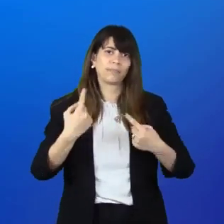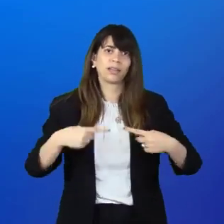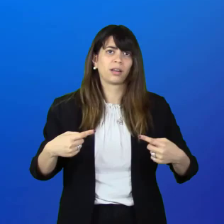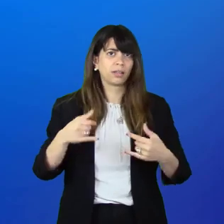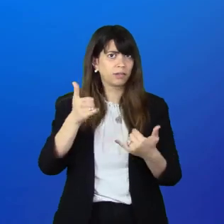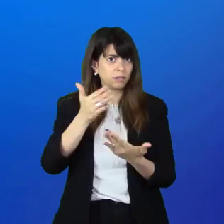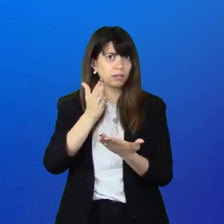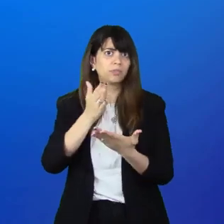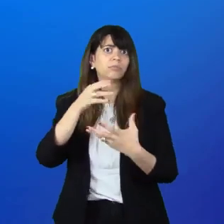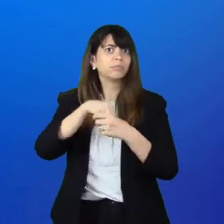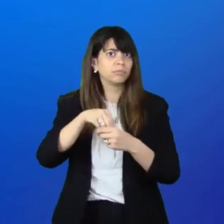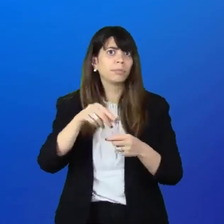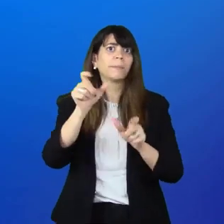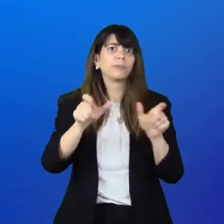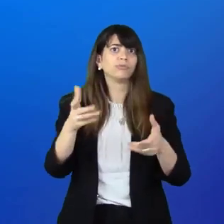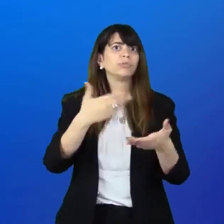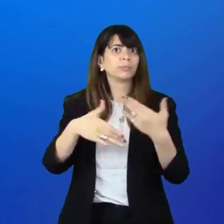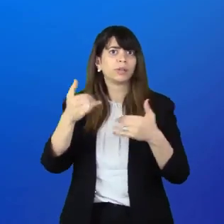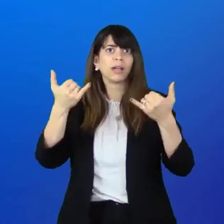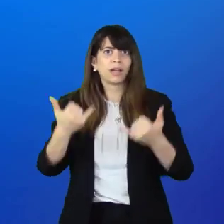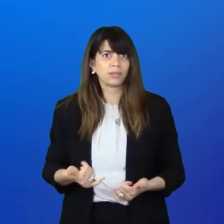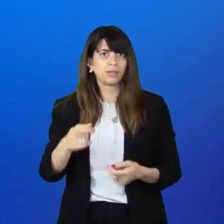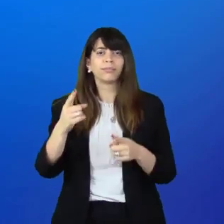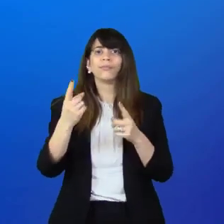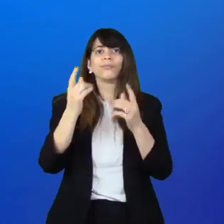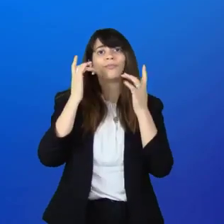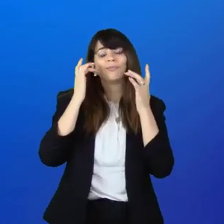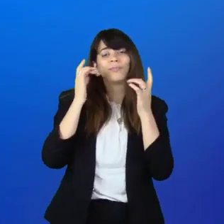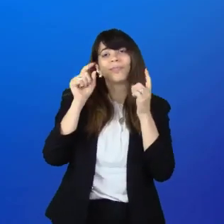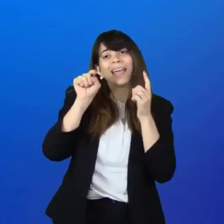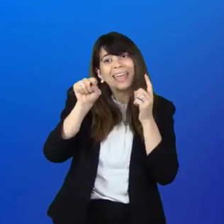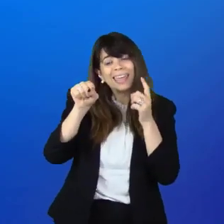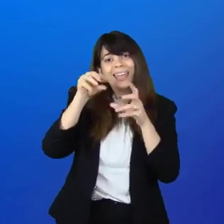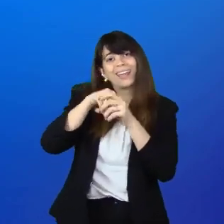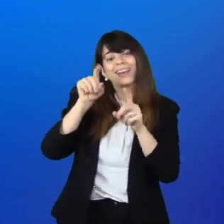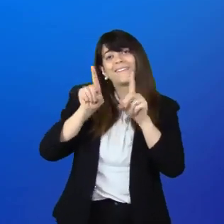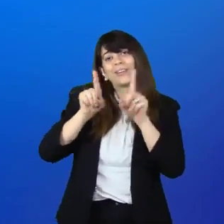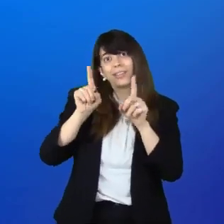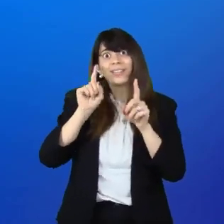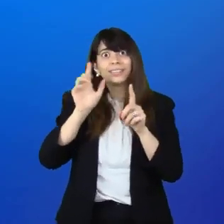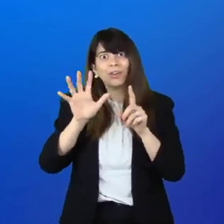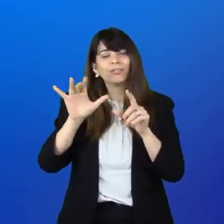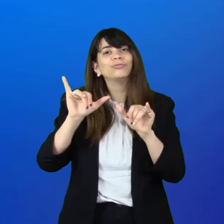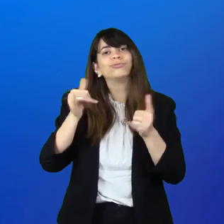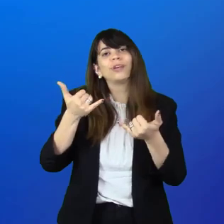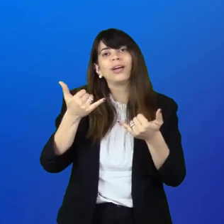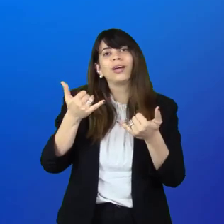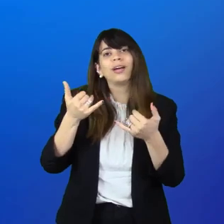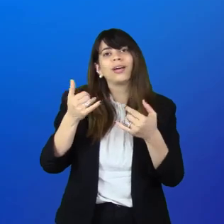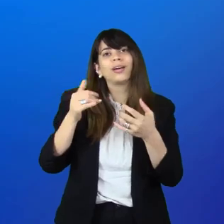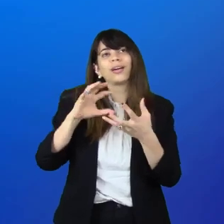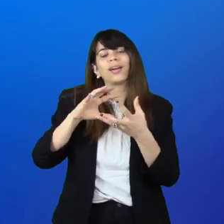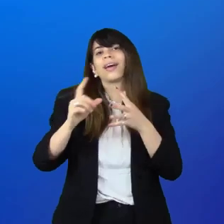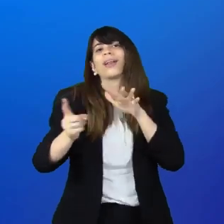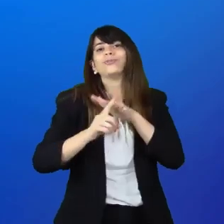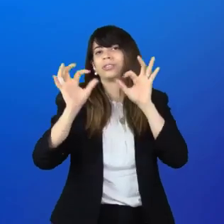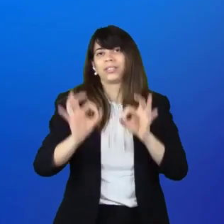ya está todo preparado, hay materiales, hay personas con discapacidad estudiando allí. En la Facultad de Psicología es como que ya